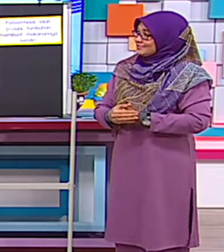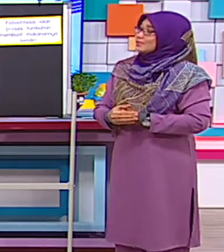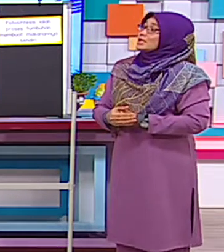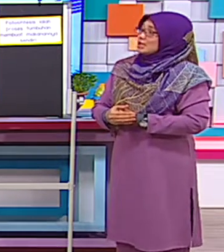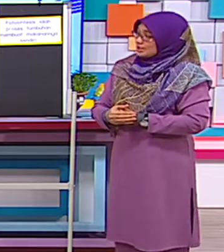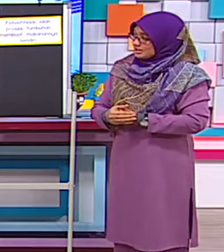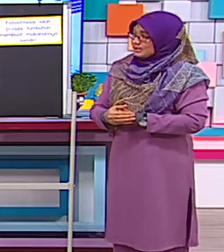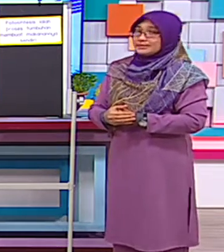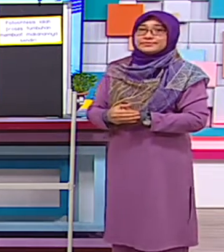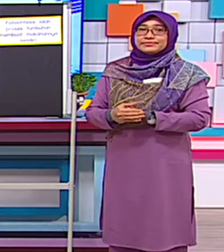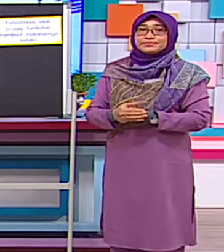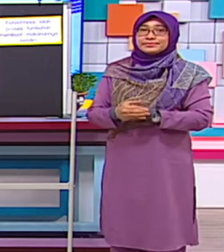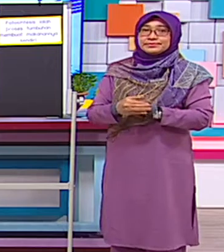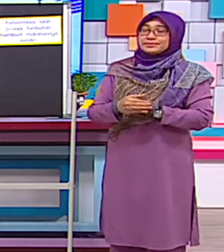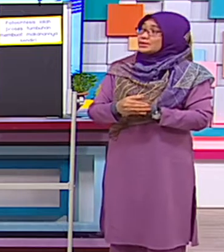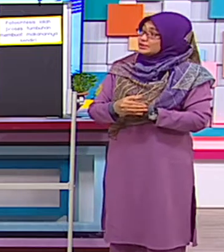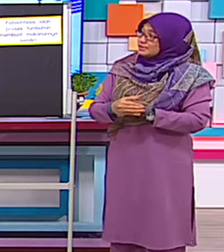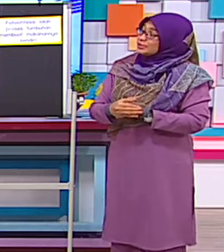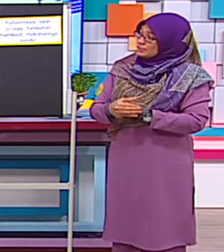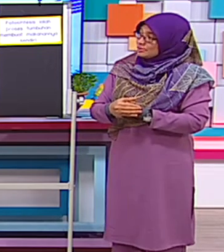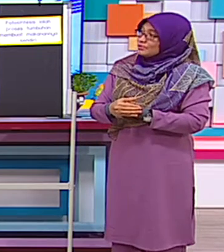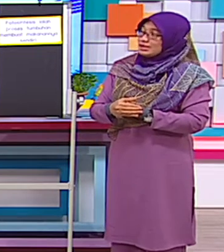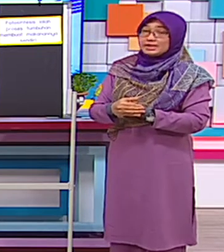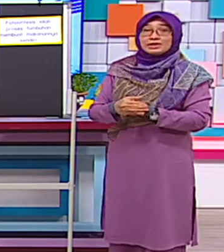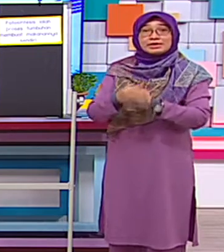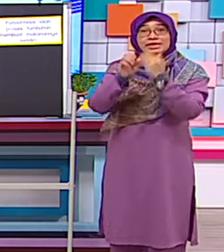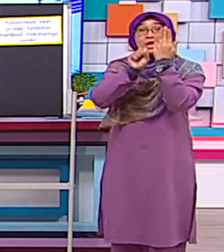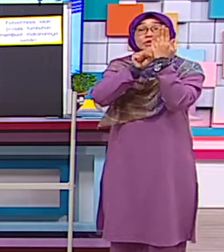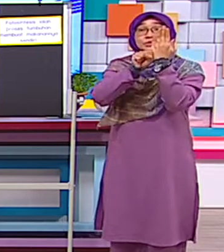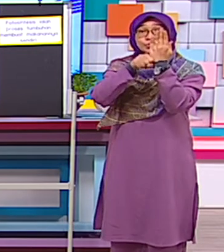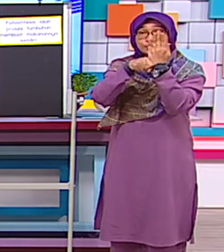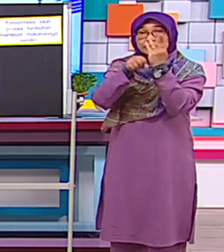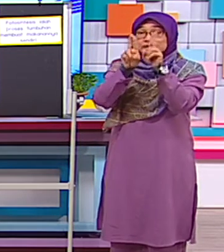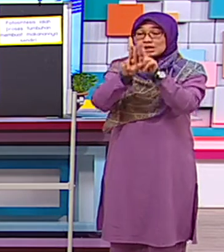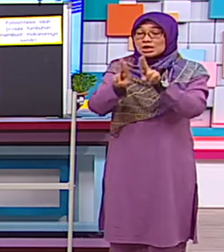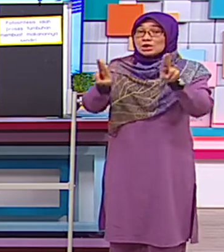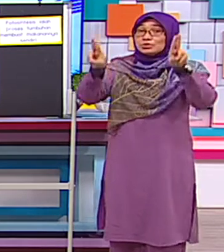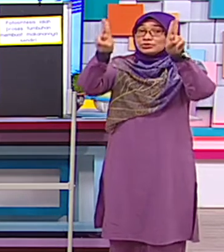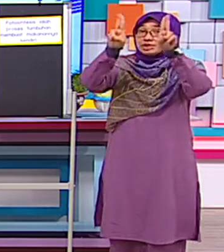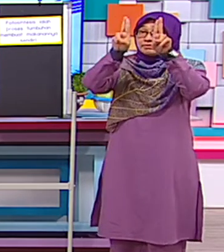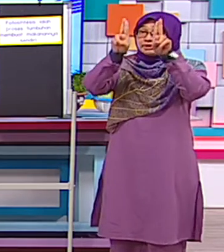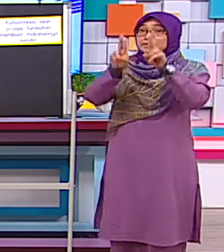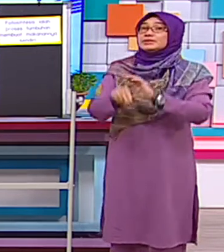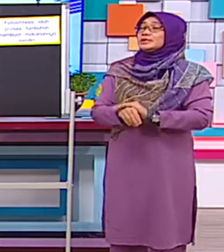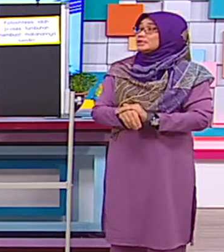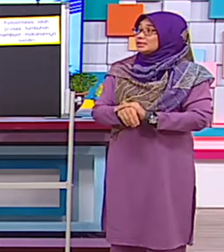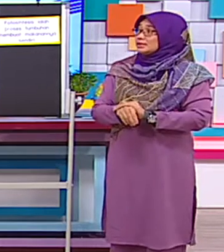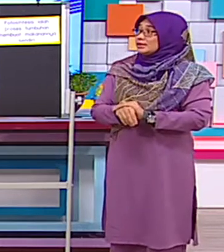utama tenaga Aceh kesini sego settingnya bocor boleh Oke sumber utama hai